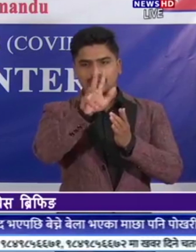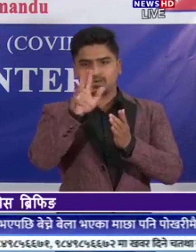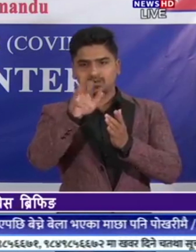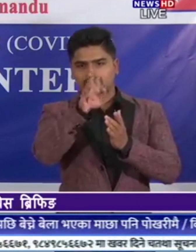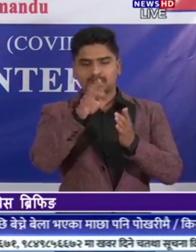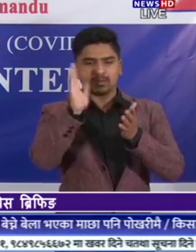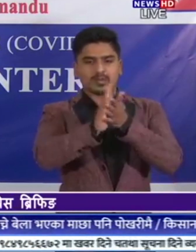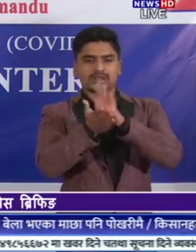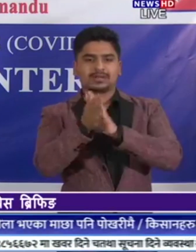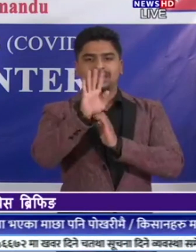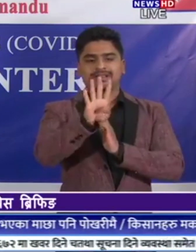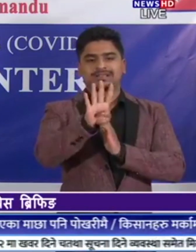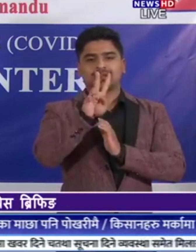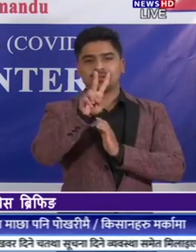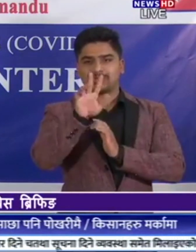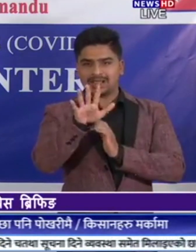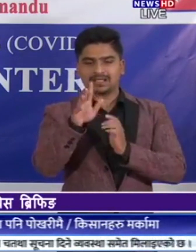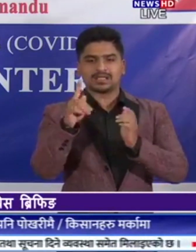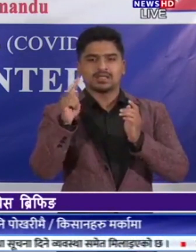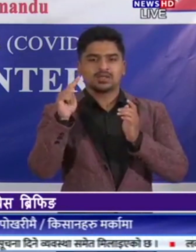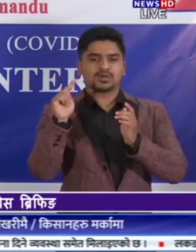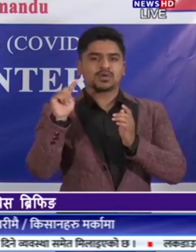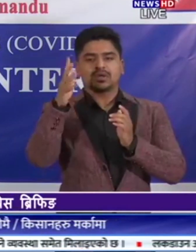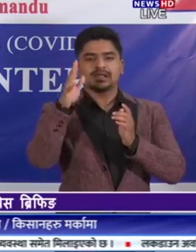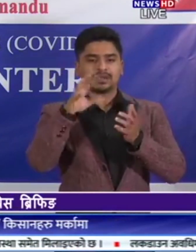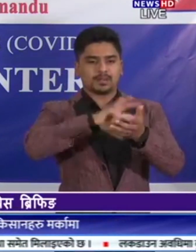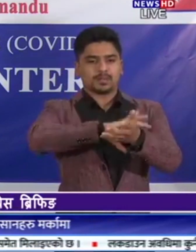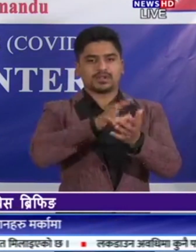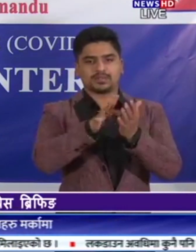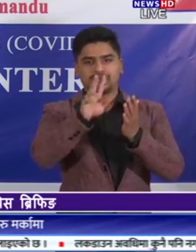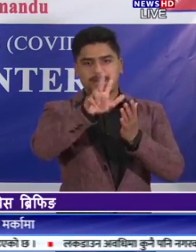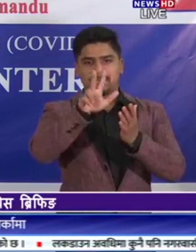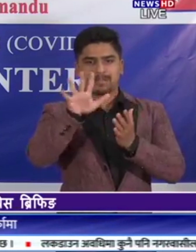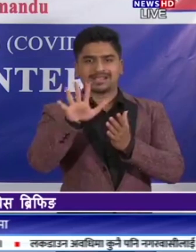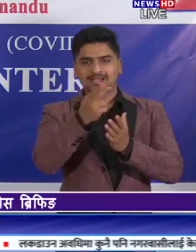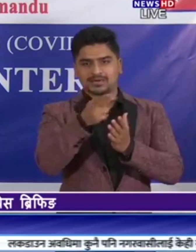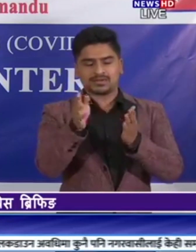425 र करनाली परदेश बाट 85 गरेरा जम्मा 799